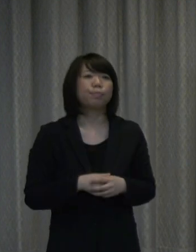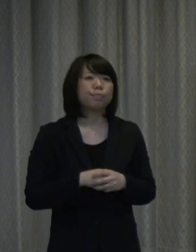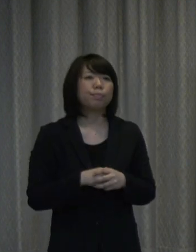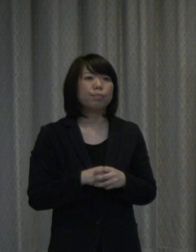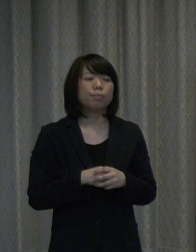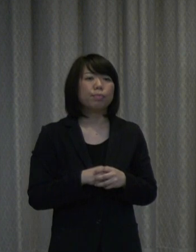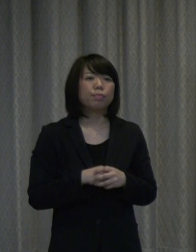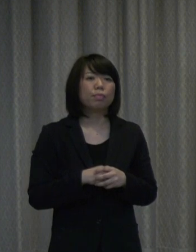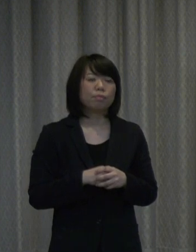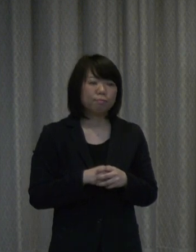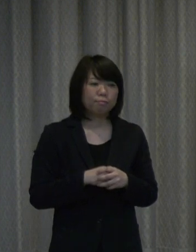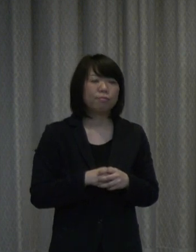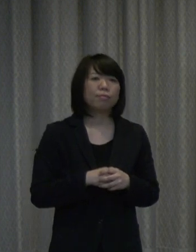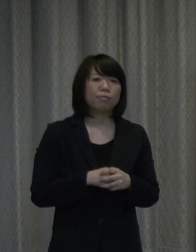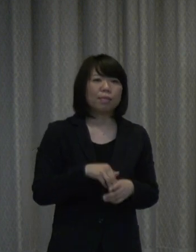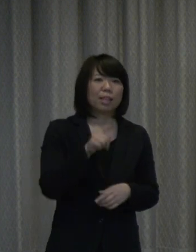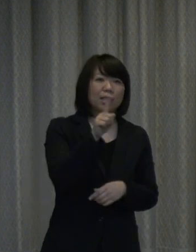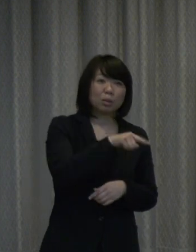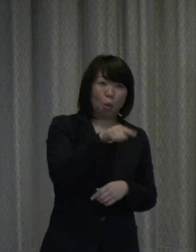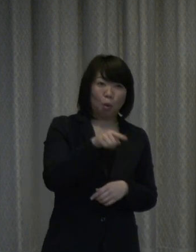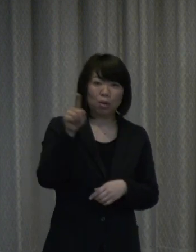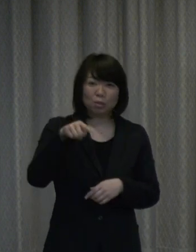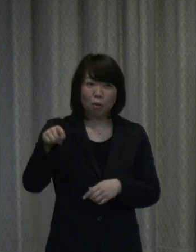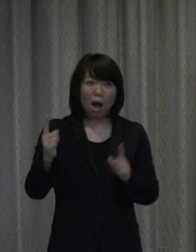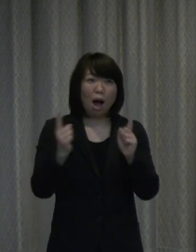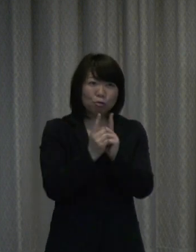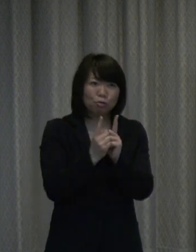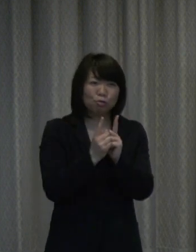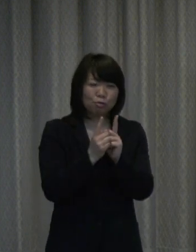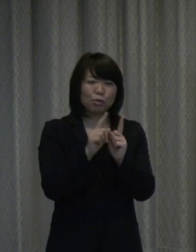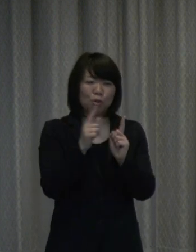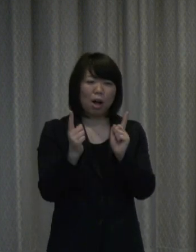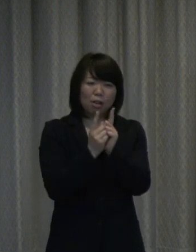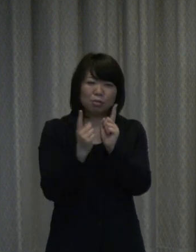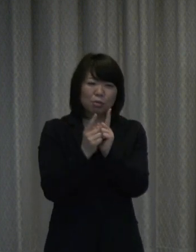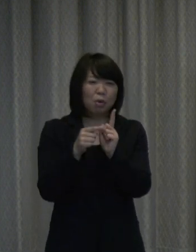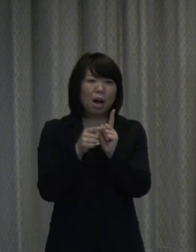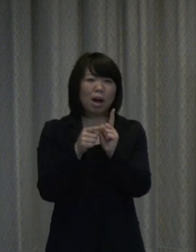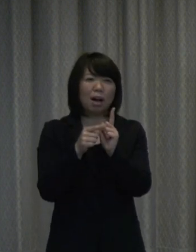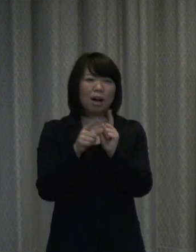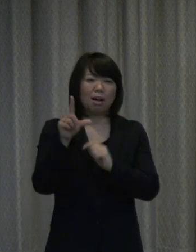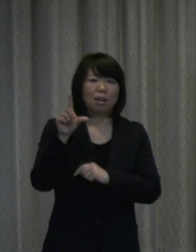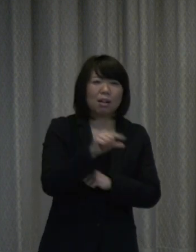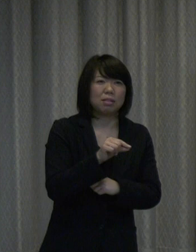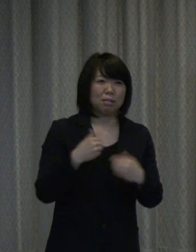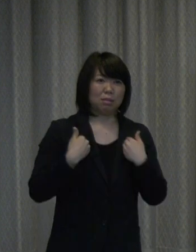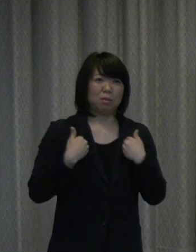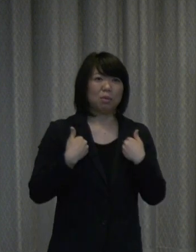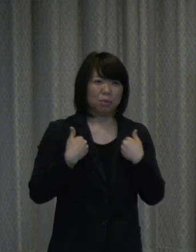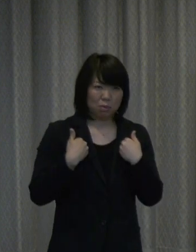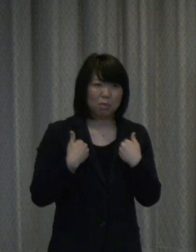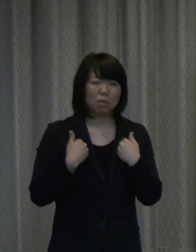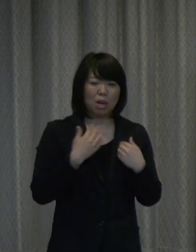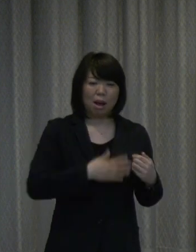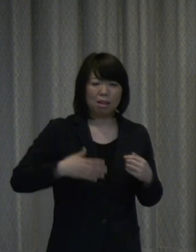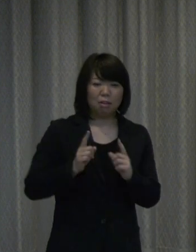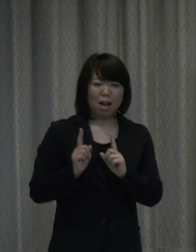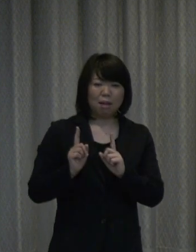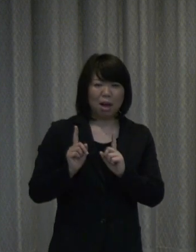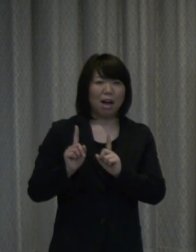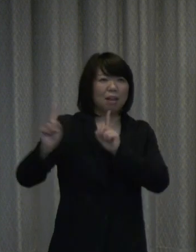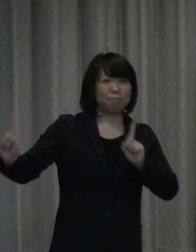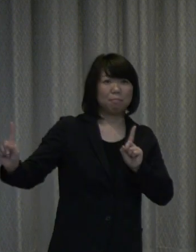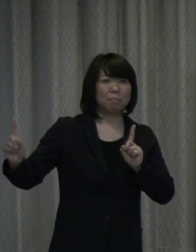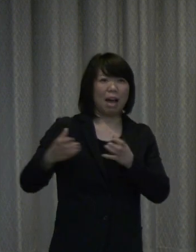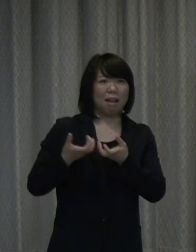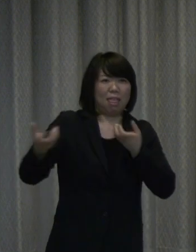人と人との接触の機会を減らすといった身体的な距離の確保という観点